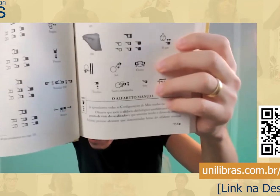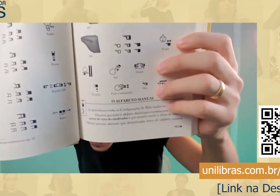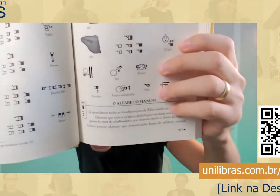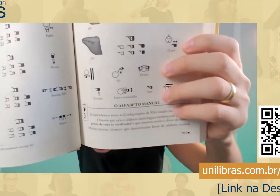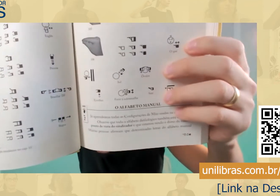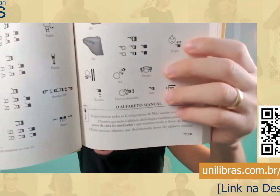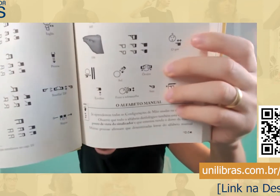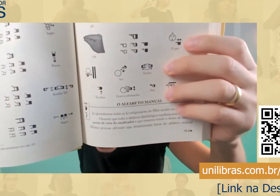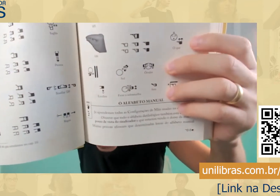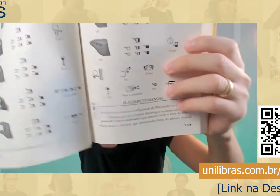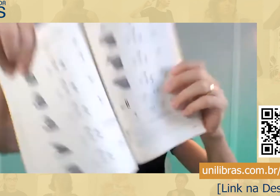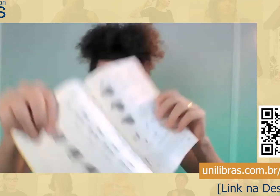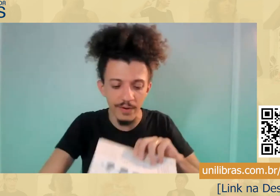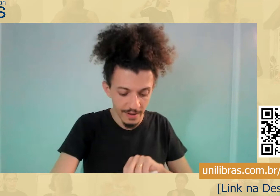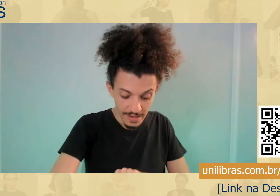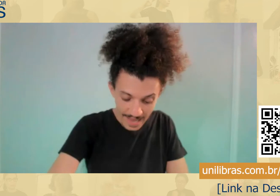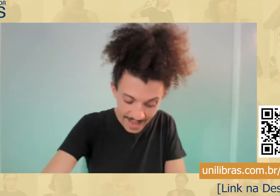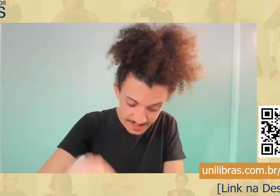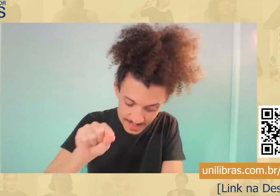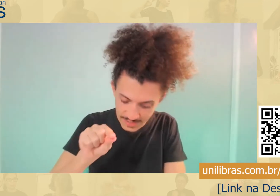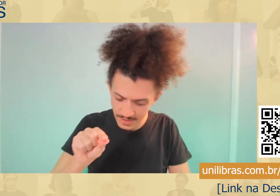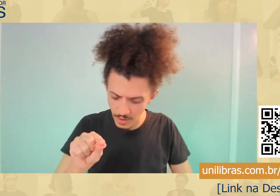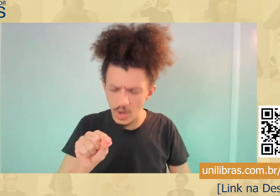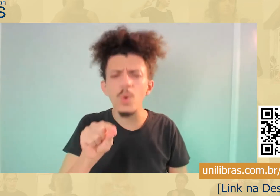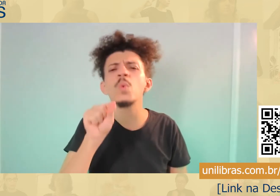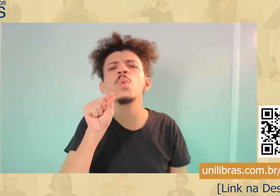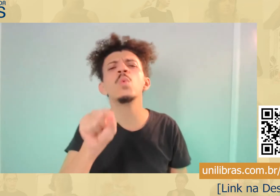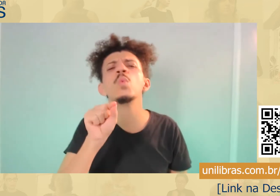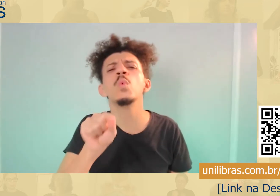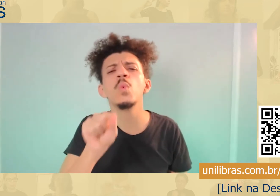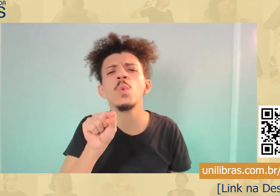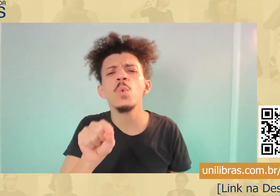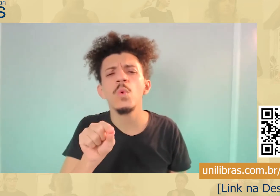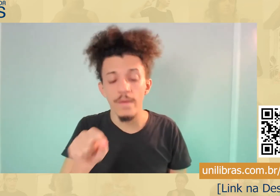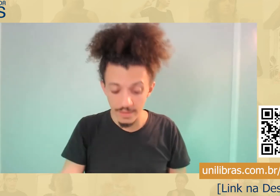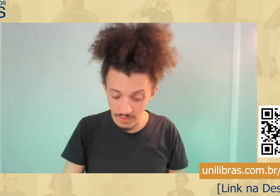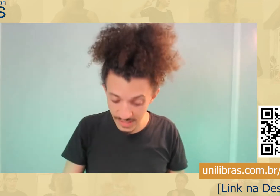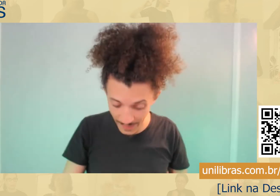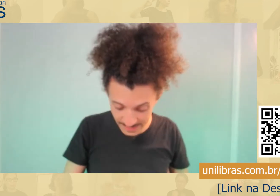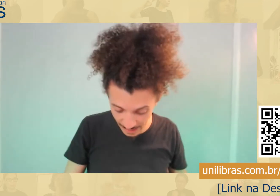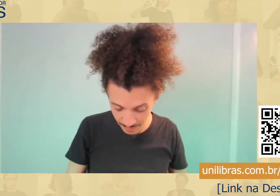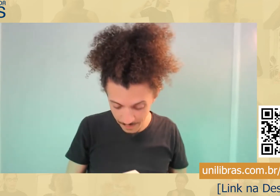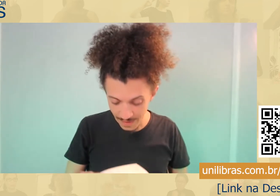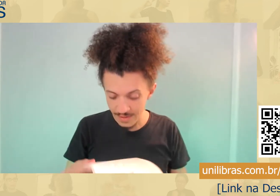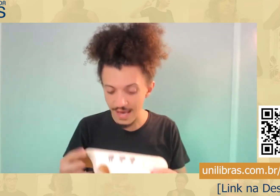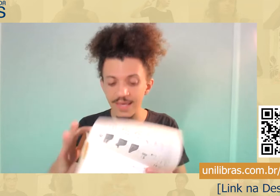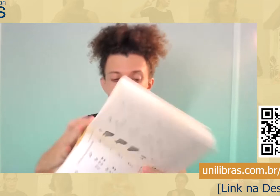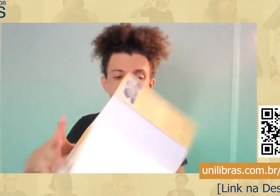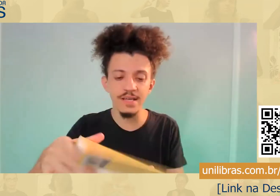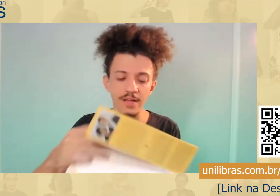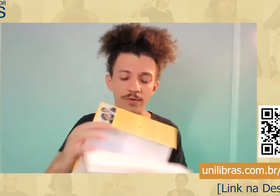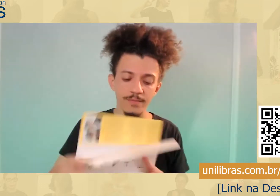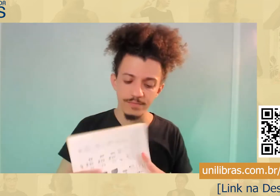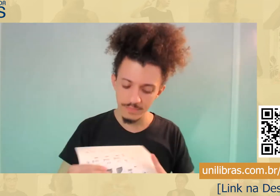até para ver que é muito parecido o formato da mão, né? É esse sinal aqui, ó. Então você percebe que aqui